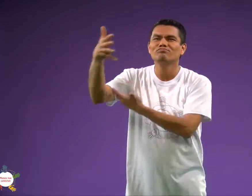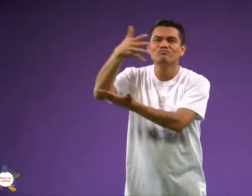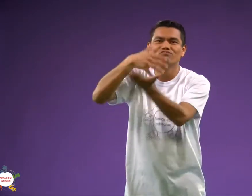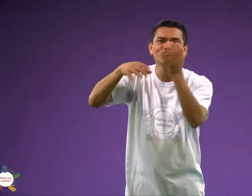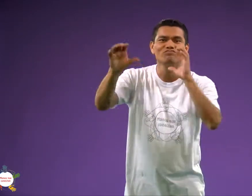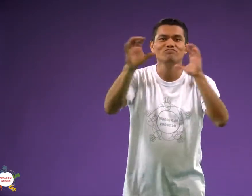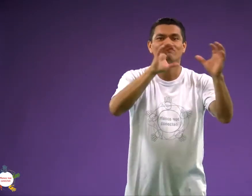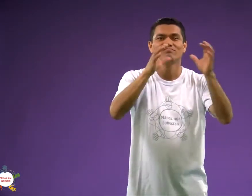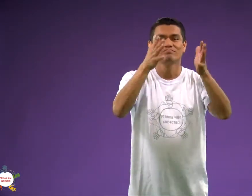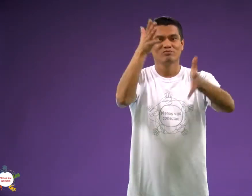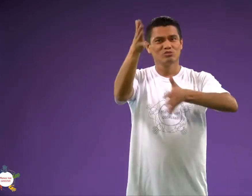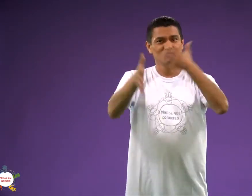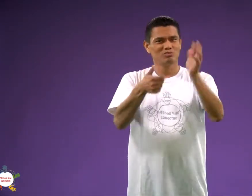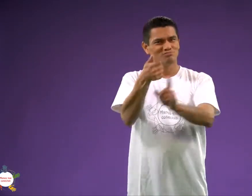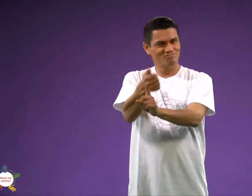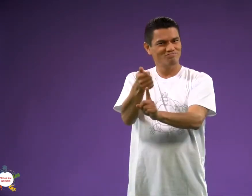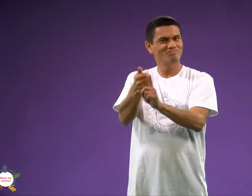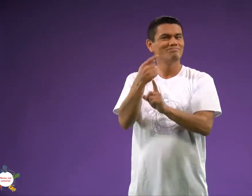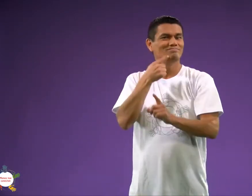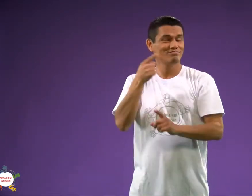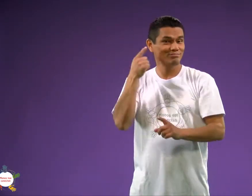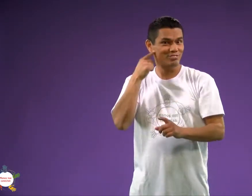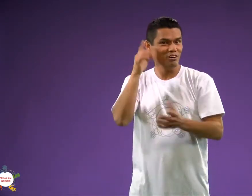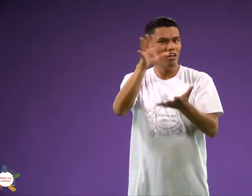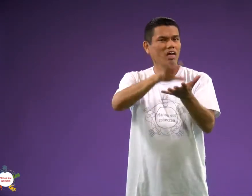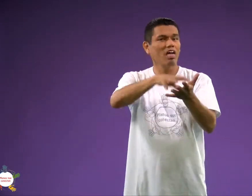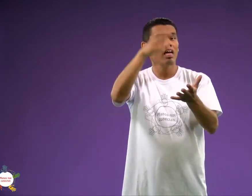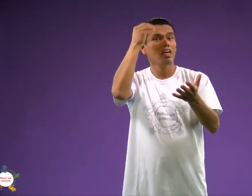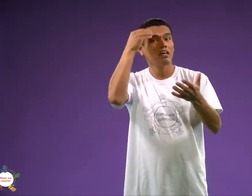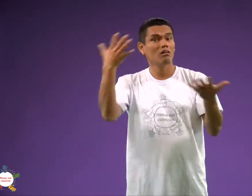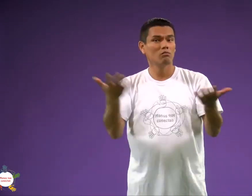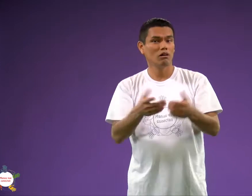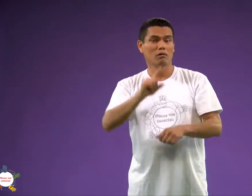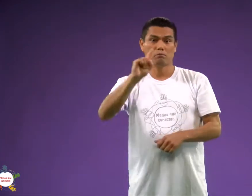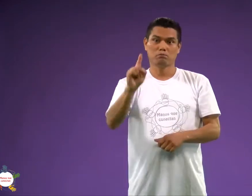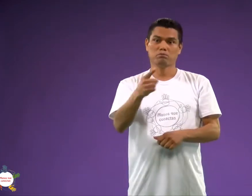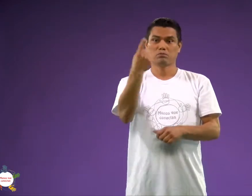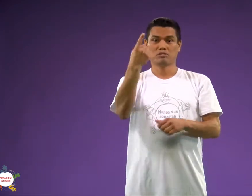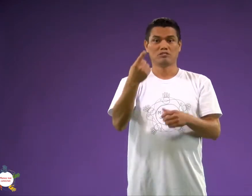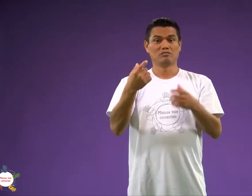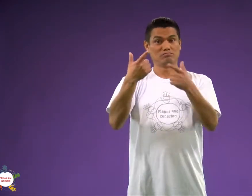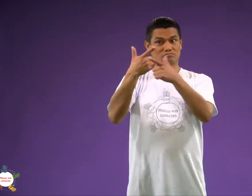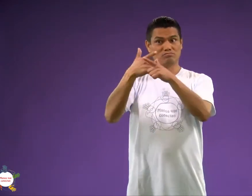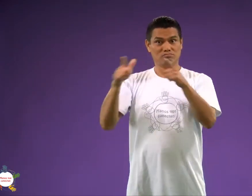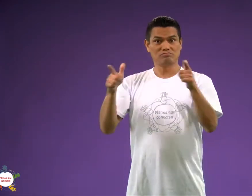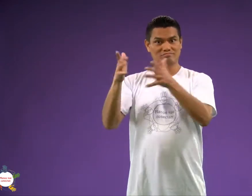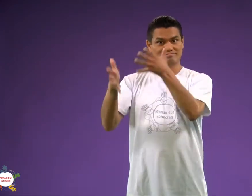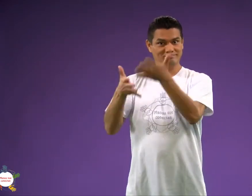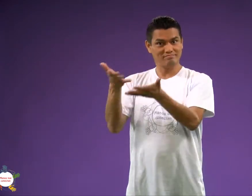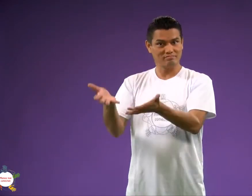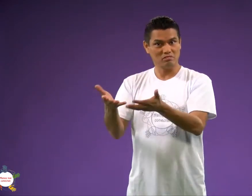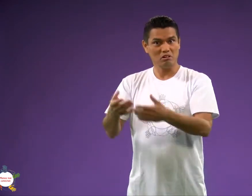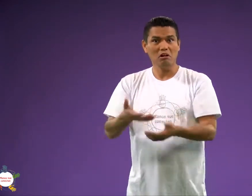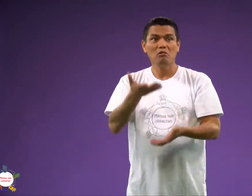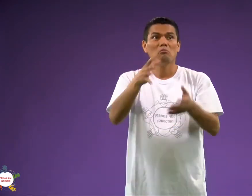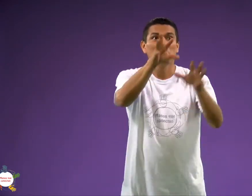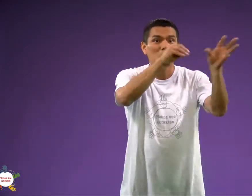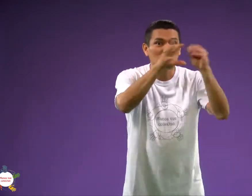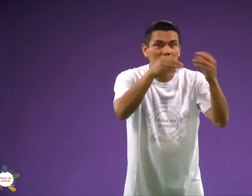entonces su lengua materna será la lengua de señas peruana. Por lo tanto, habrá diferencias entre quienes aprendieron la lengua de señas